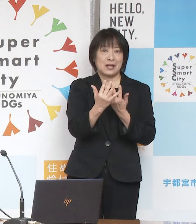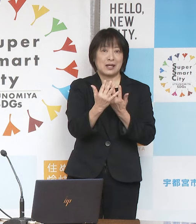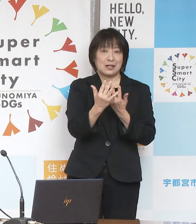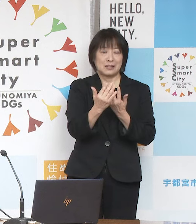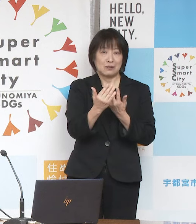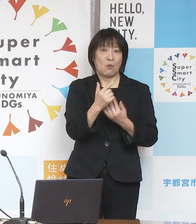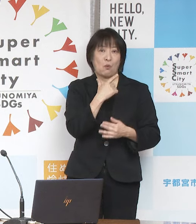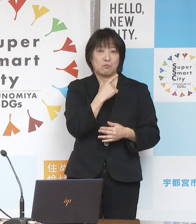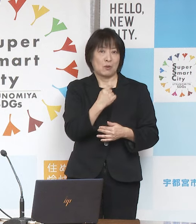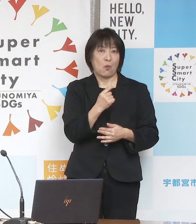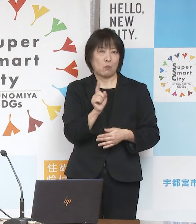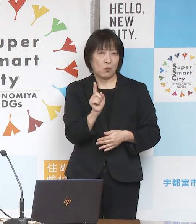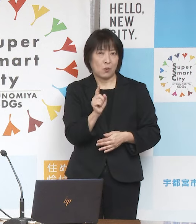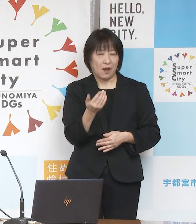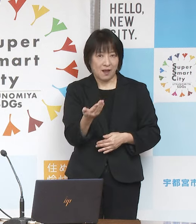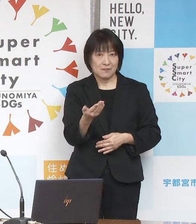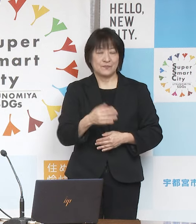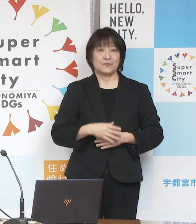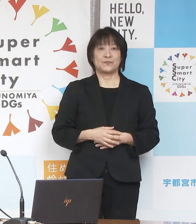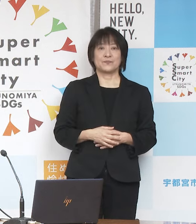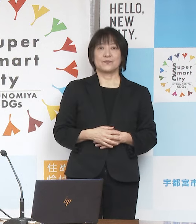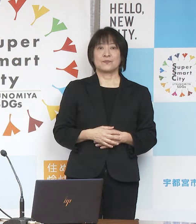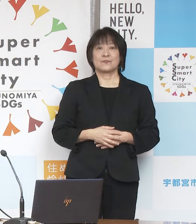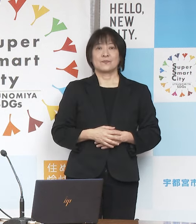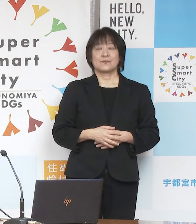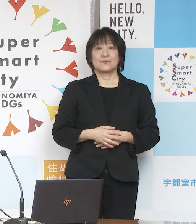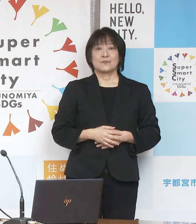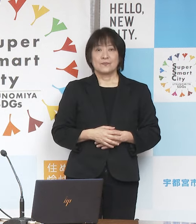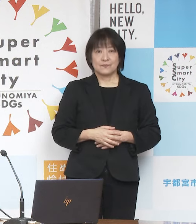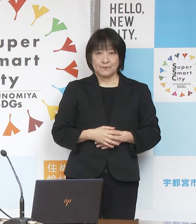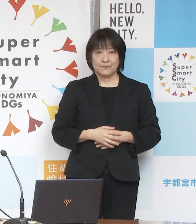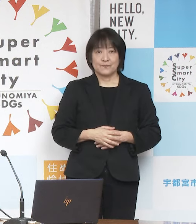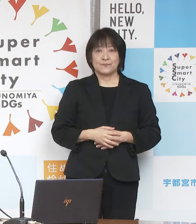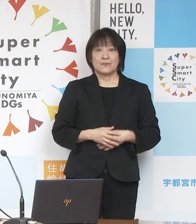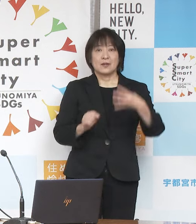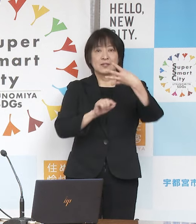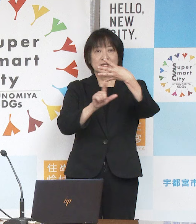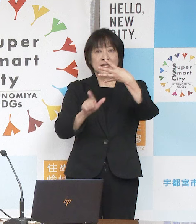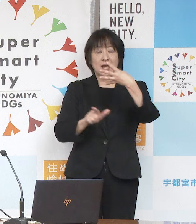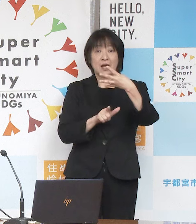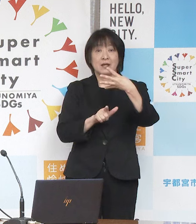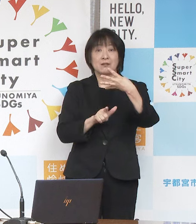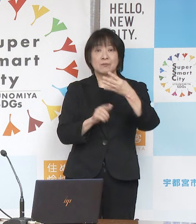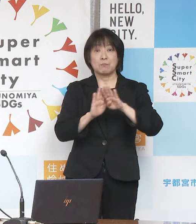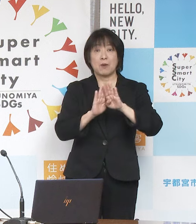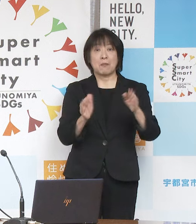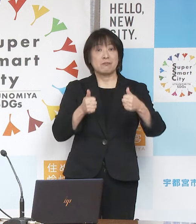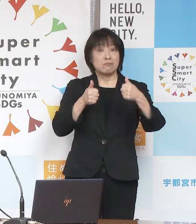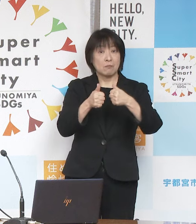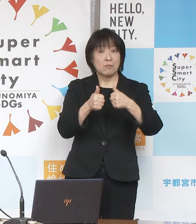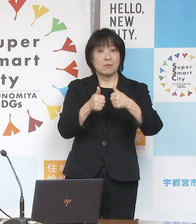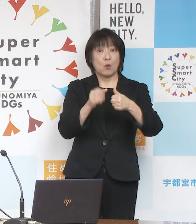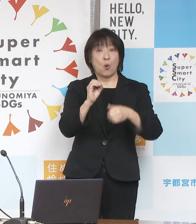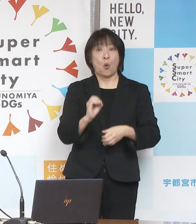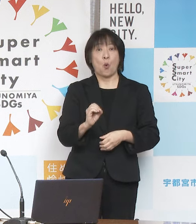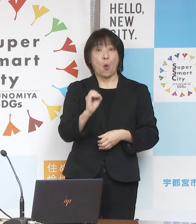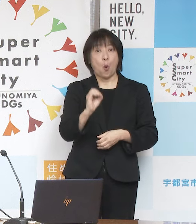を伺えますでしょうかはいまずあの4月のオープナーでありますけども